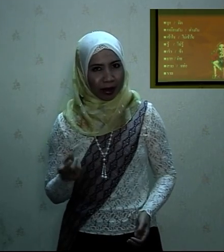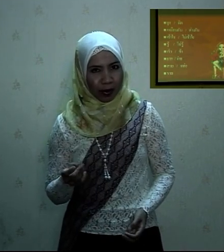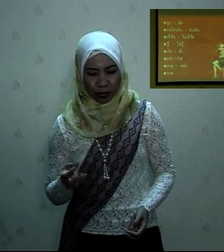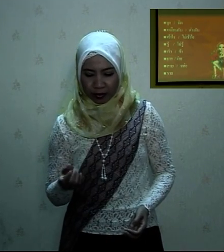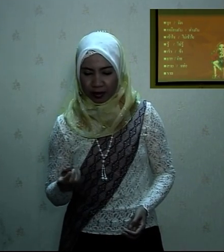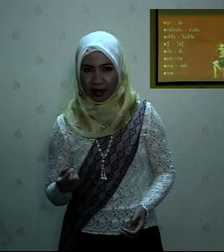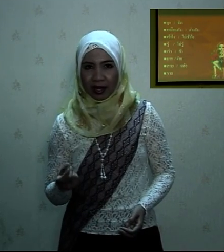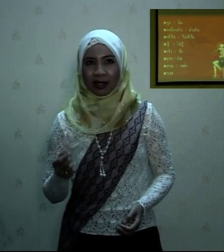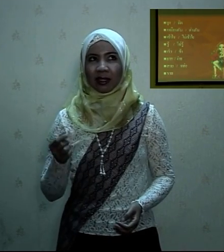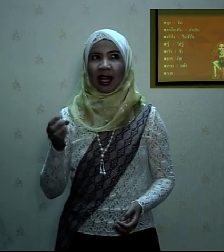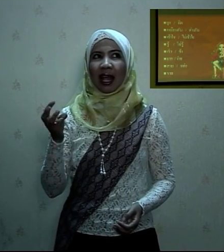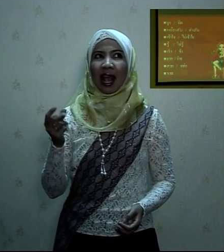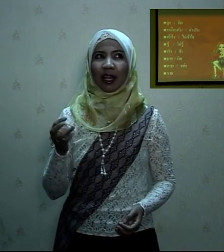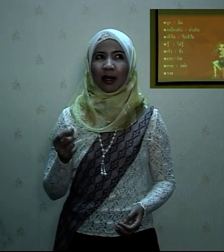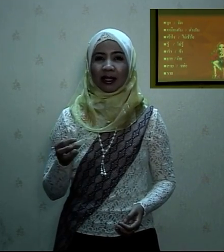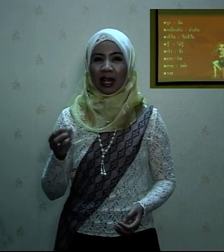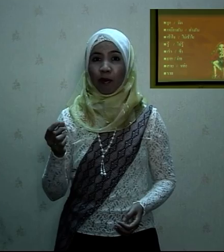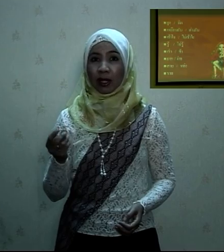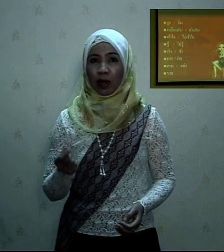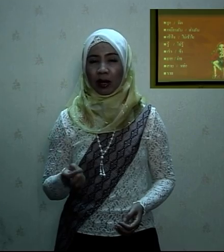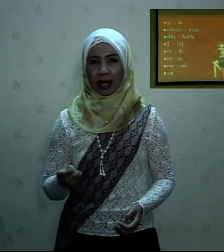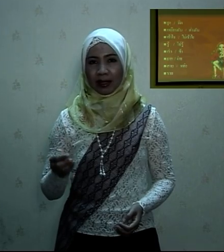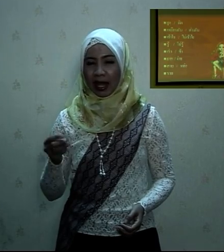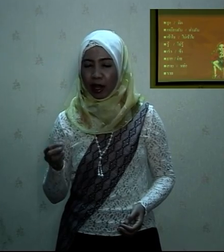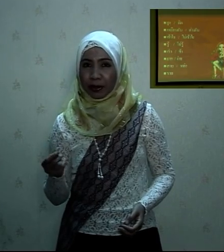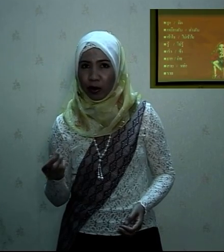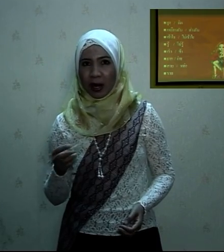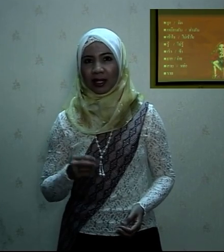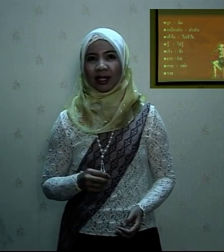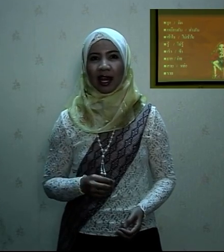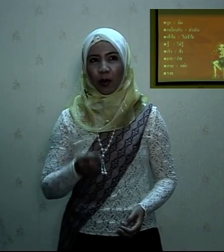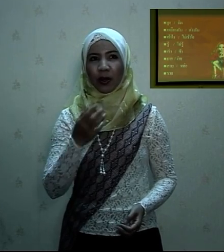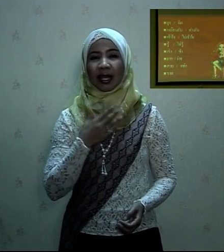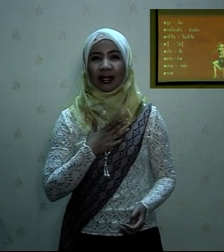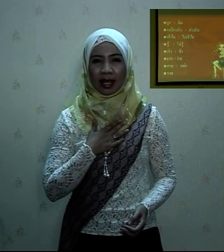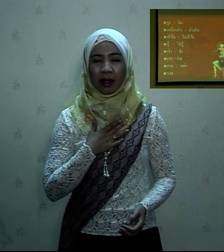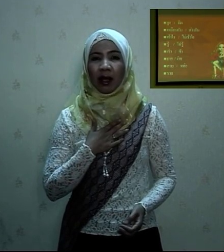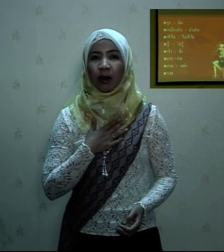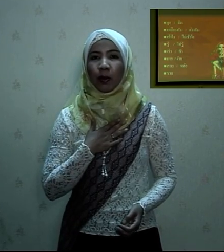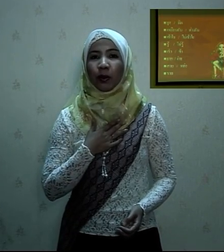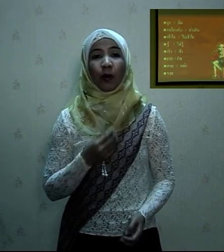เร็วคล้ายๆกับลักษณะคำว่าเท่าไหร่แต่ก็เร็วมากขึ้นแล้วก็ใช้เสียงพูดด้วยว่า